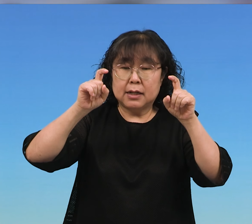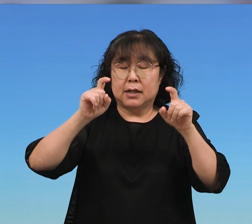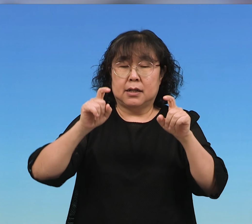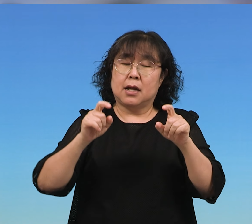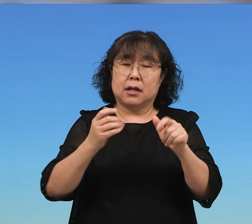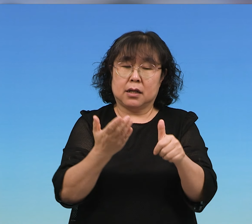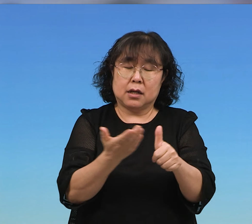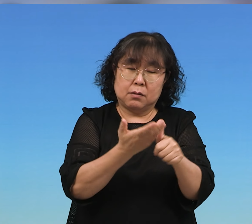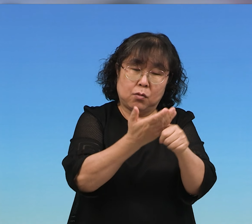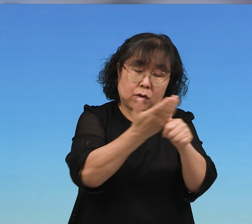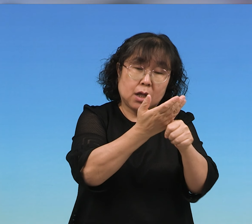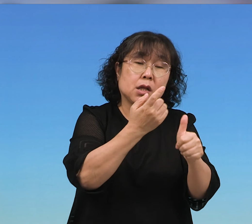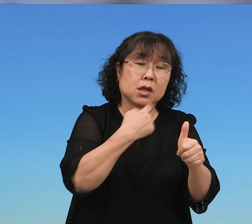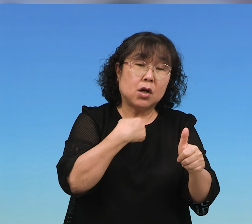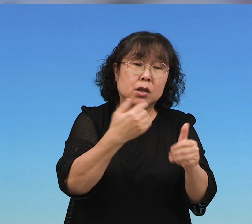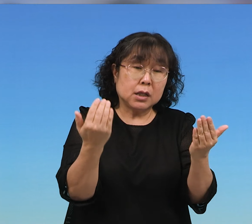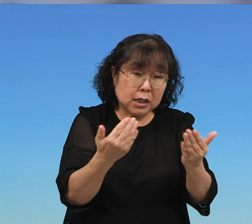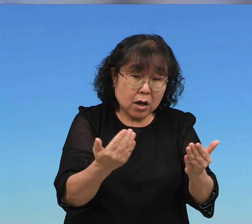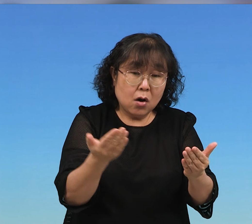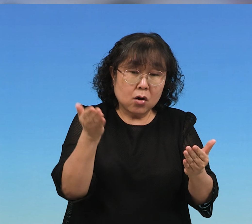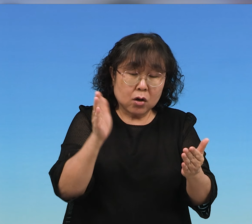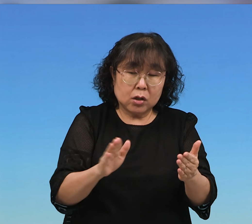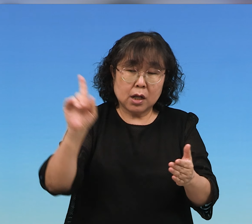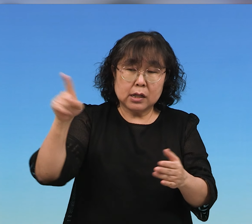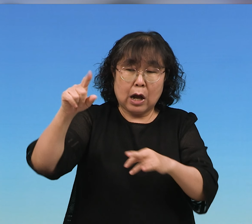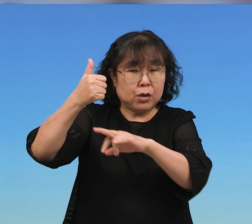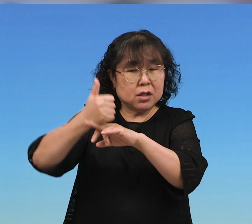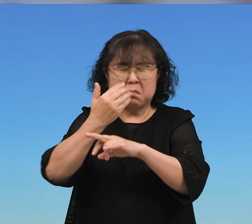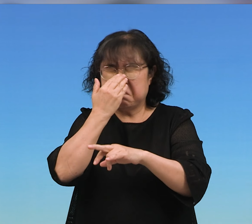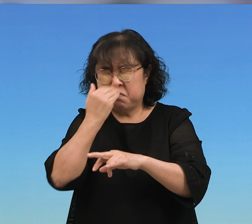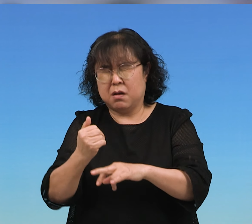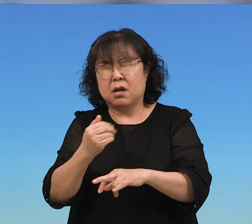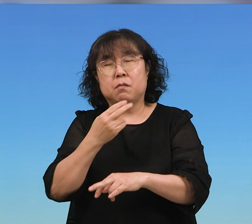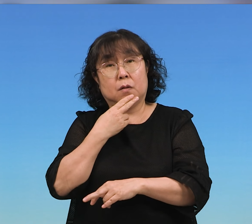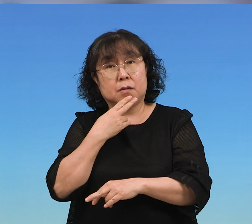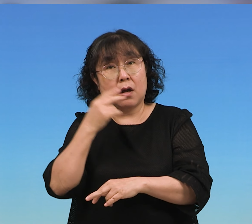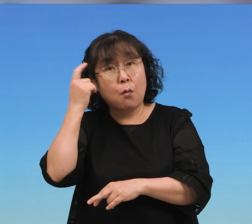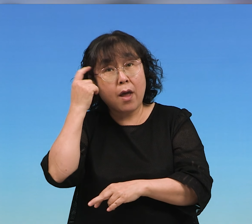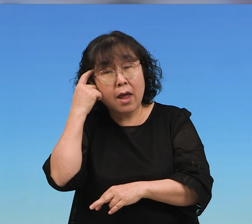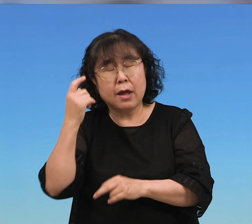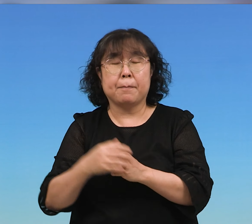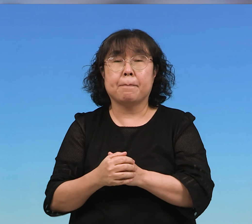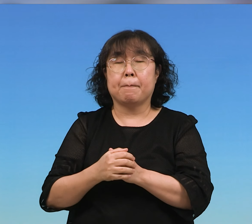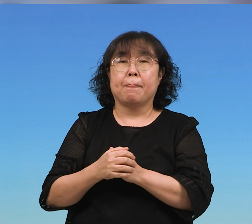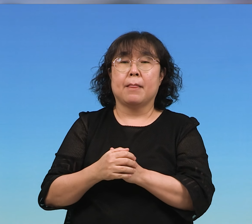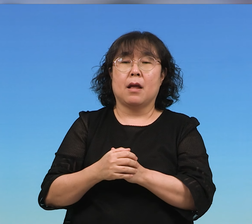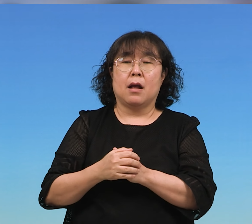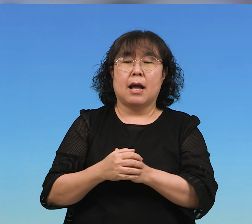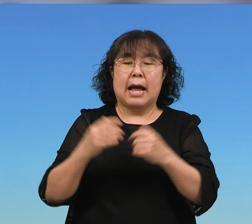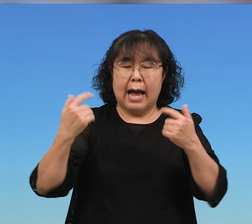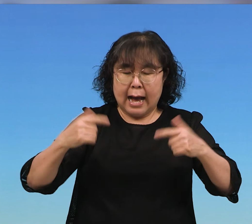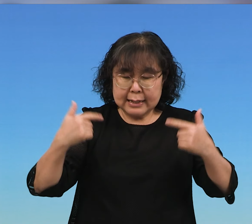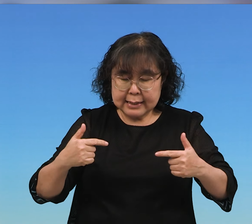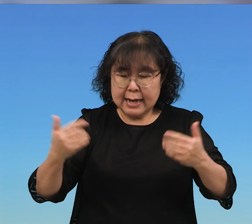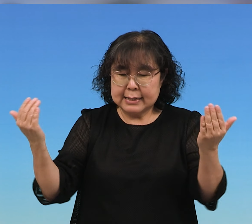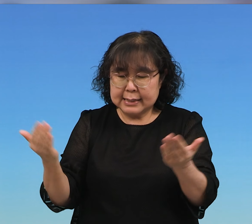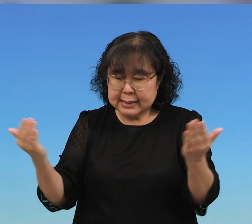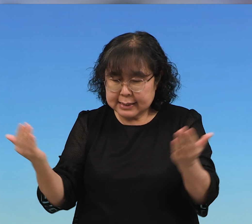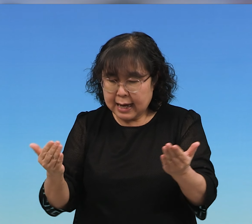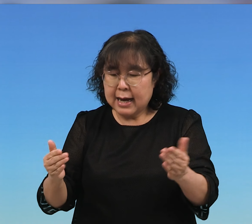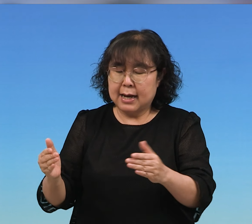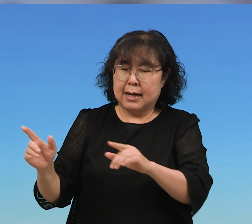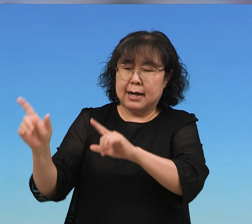물도 먹이고 자기가 한 일이에요. 그런데 다윗에게 왜 권태가 없느냐? 다윗은 그 일상적인 자기 직장 생활